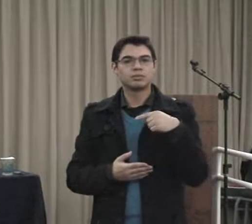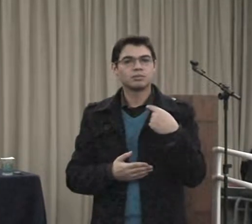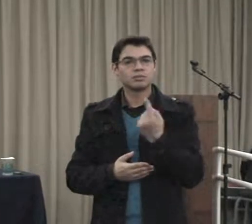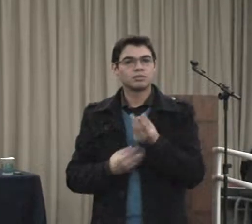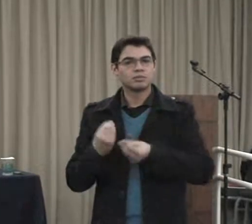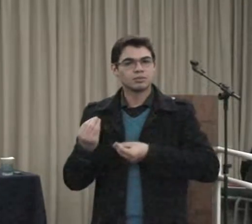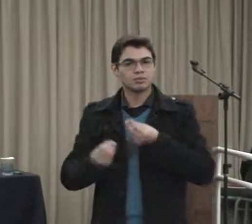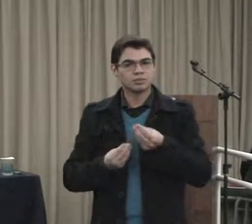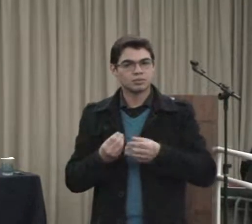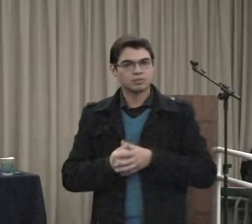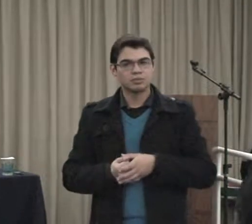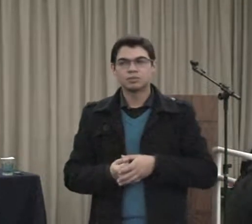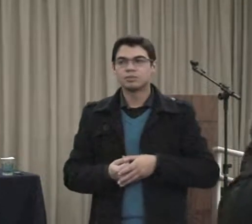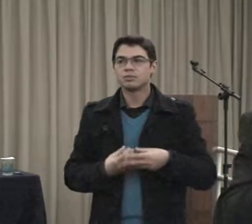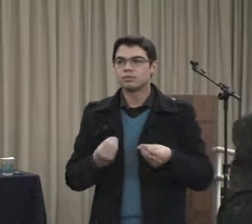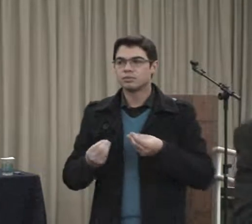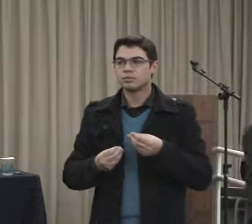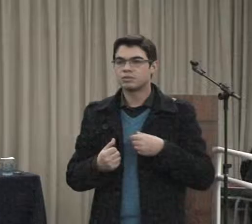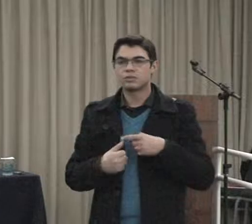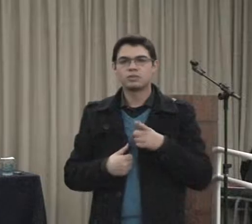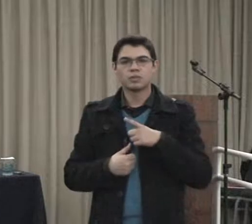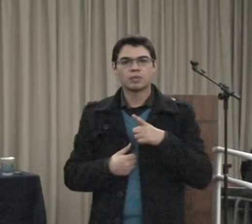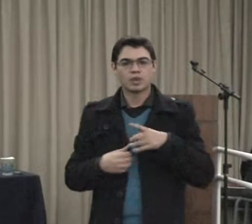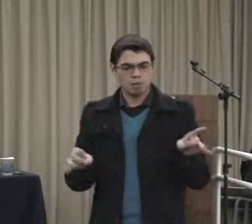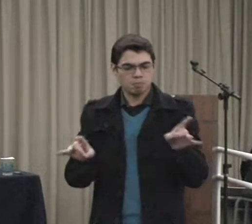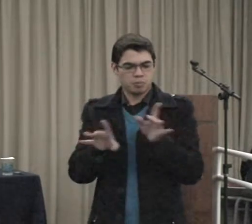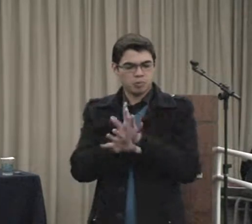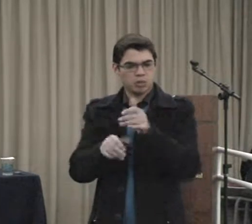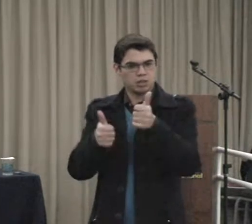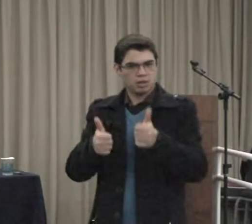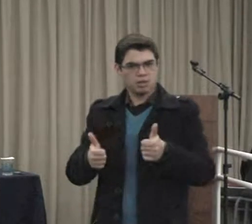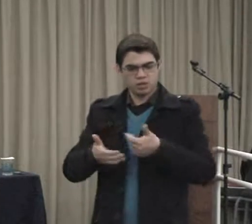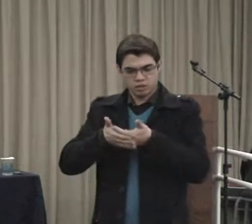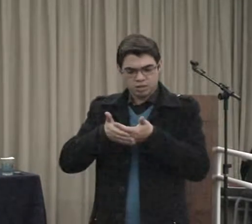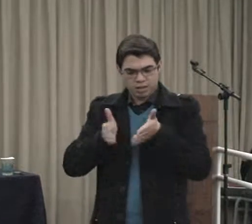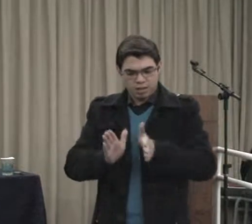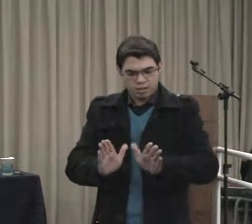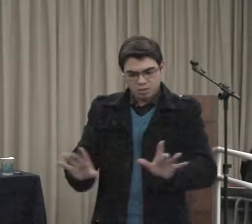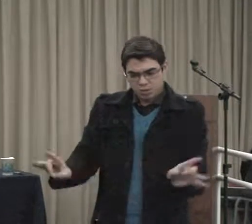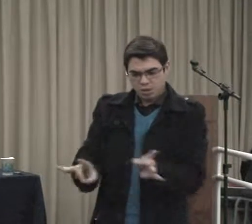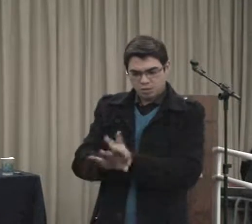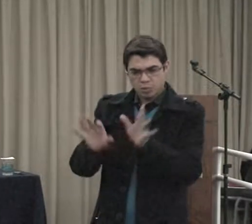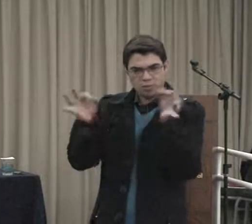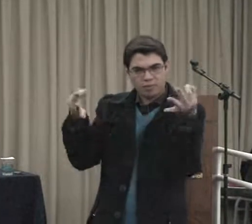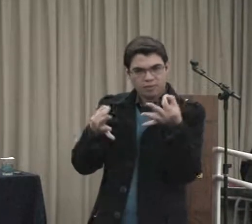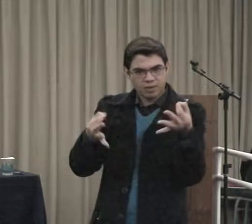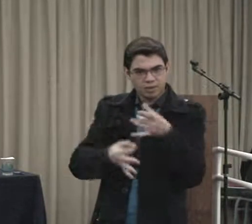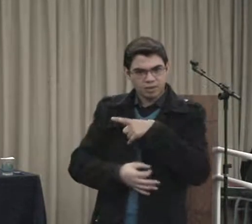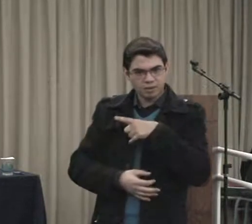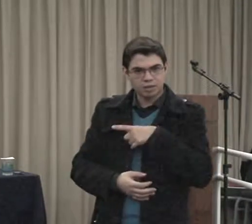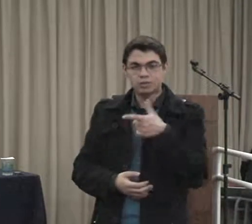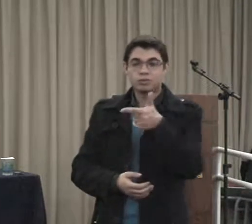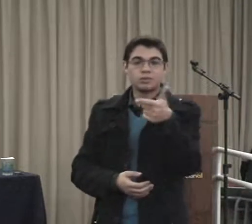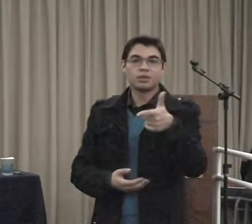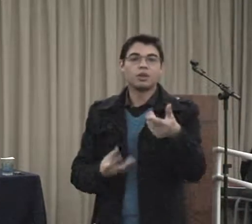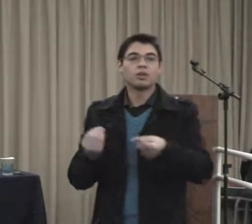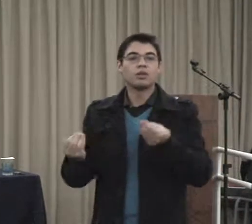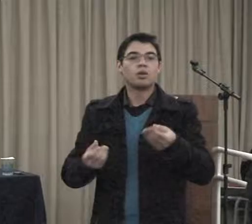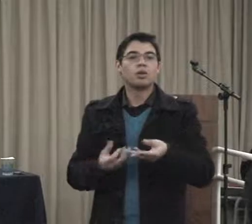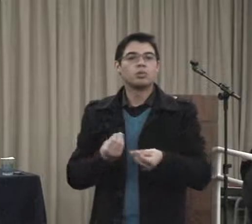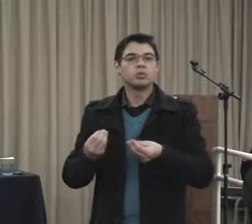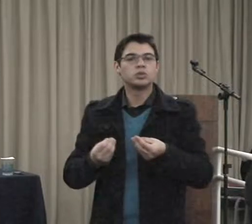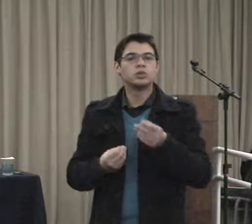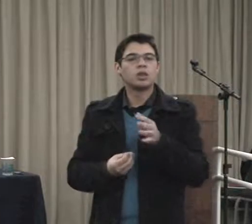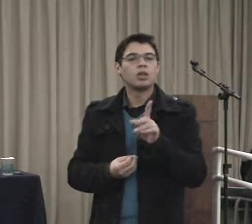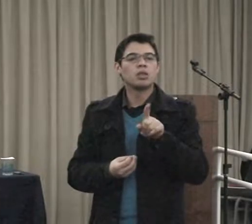Prontos, apesar de tudo aquilo que a gente viu do nascimento, a gente não nasce pronto. E será que estaremos